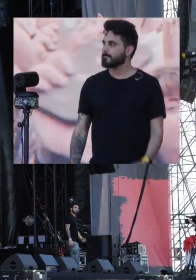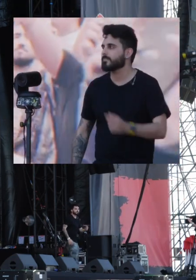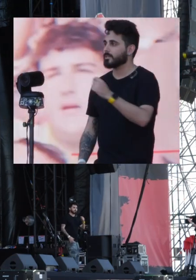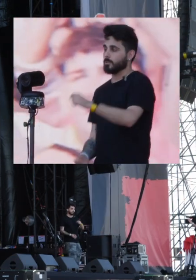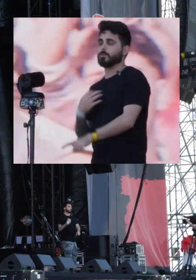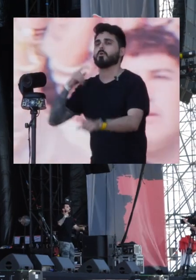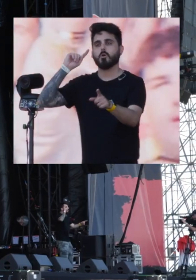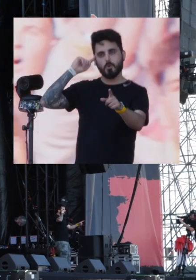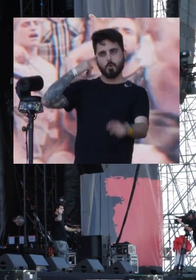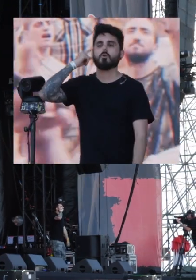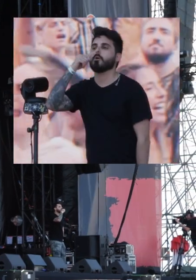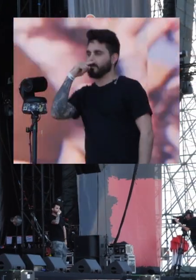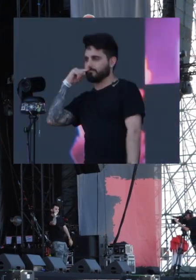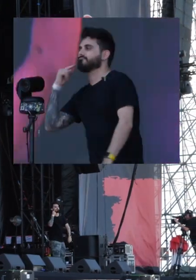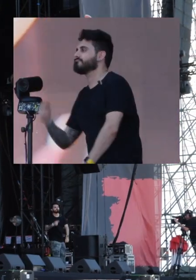Que tan loco,